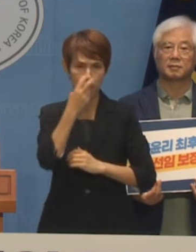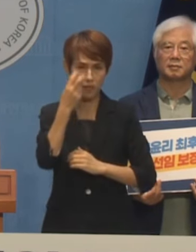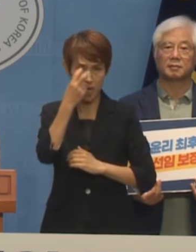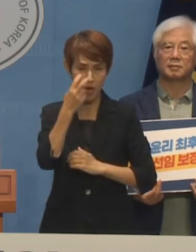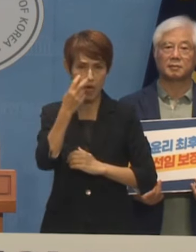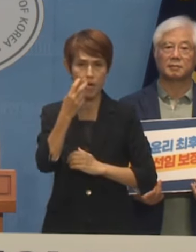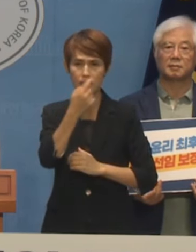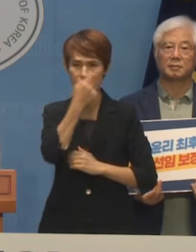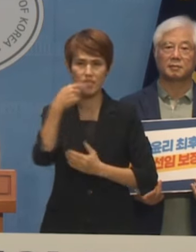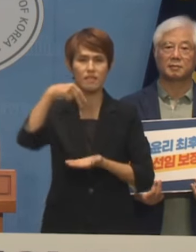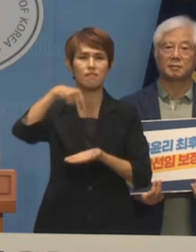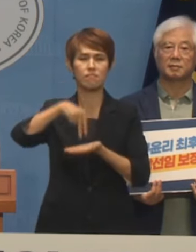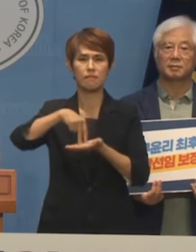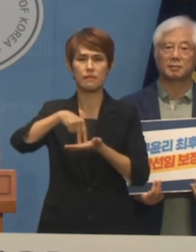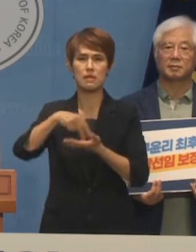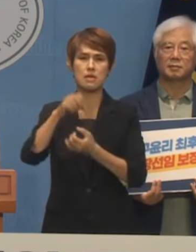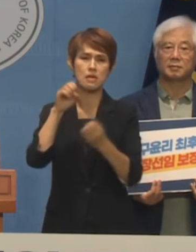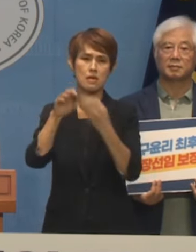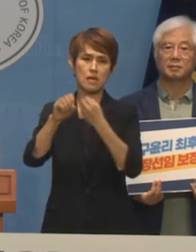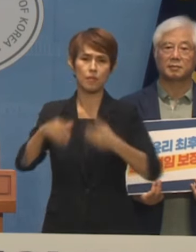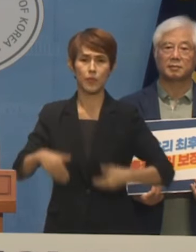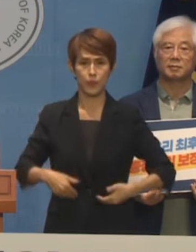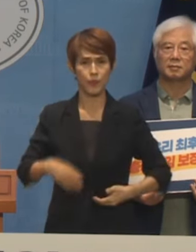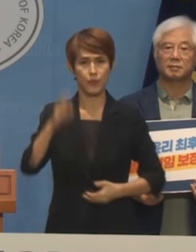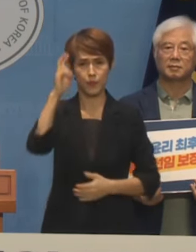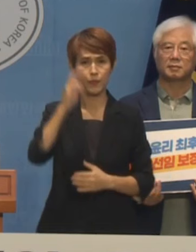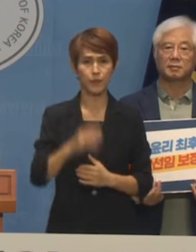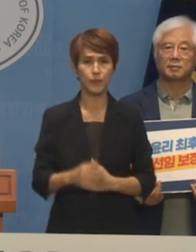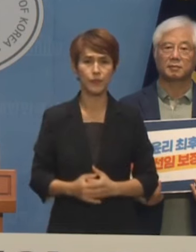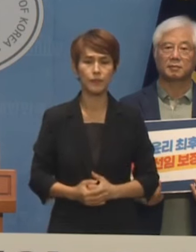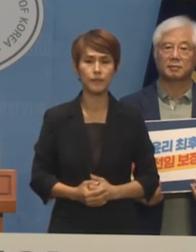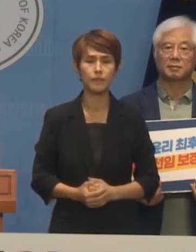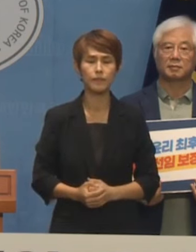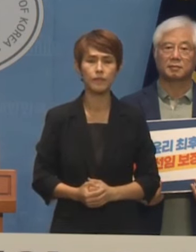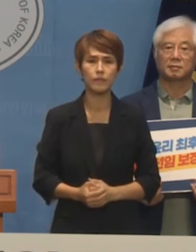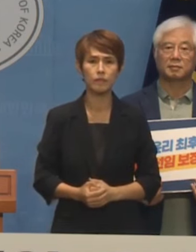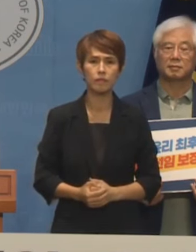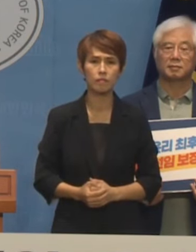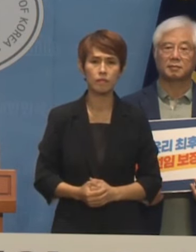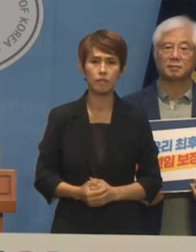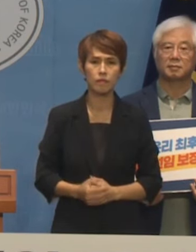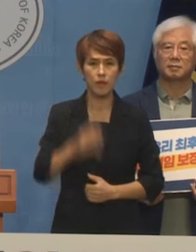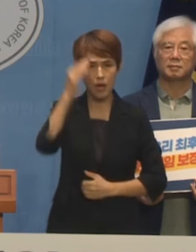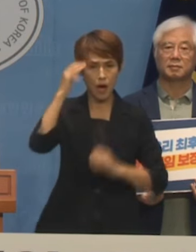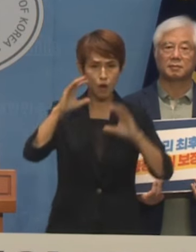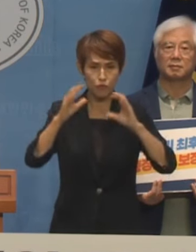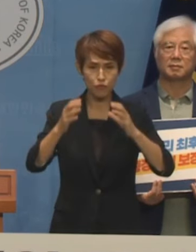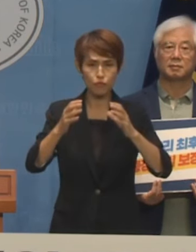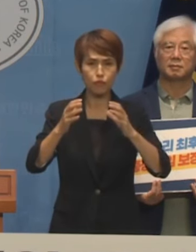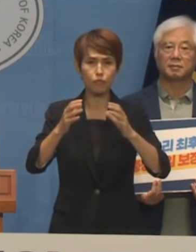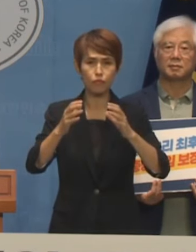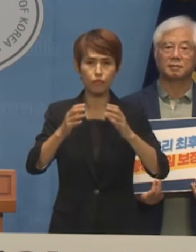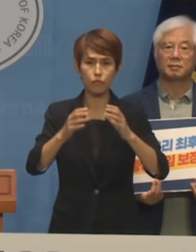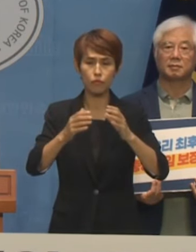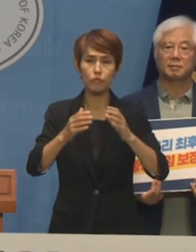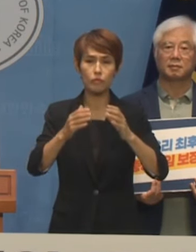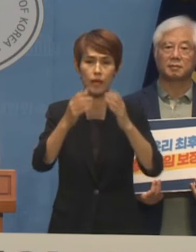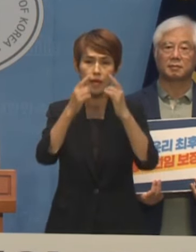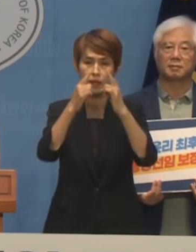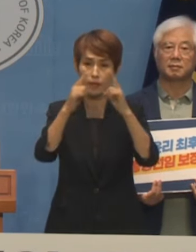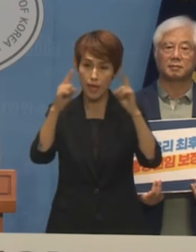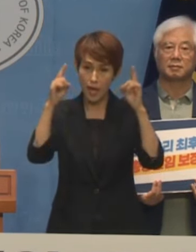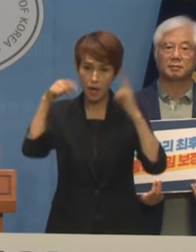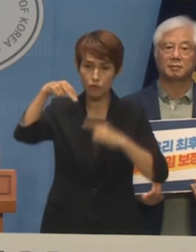증인으로 출석해 이 상황에 대해 답변해야 할 것입니다. 무엇보다 우리나라 대표적인 사학 중 한 곳인